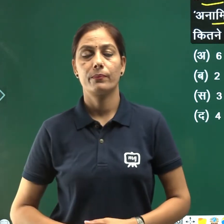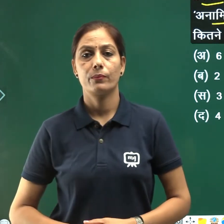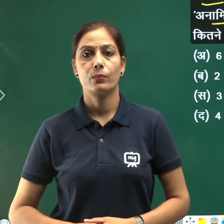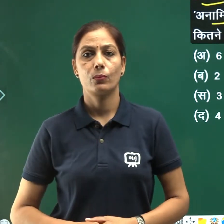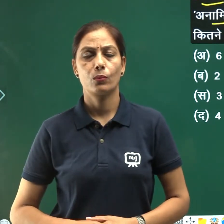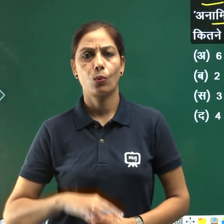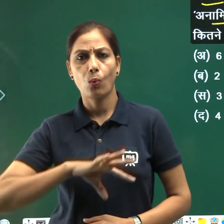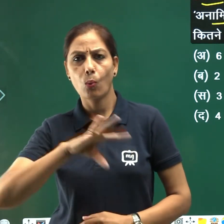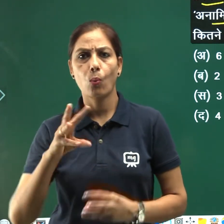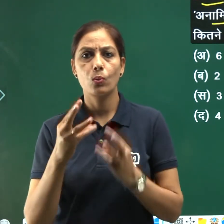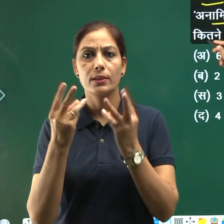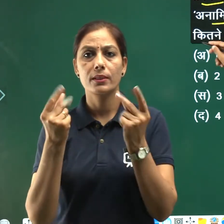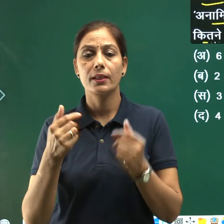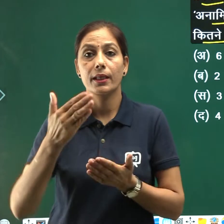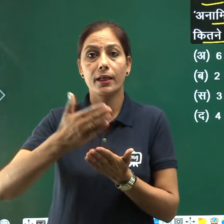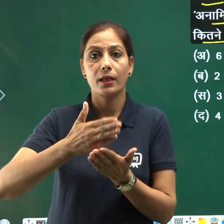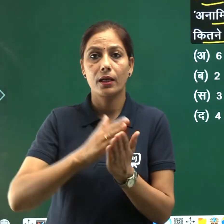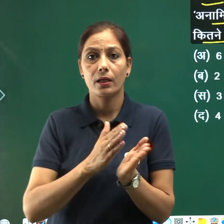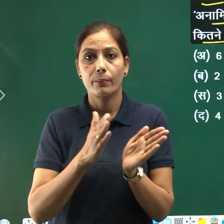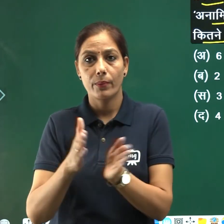कुल कितने खंडों में